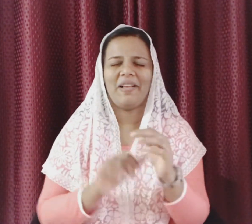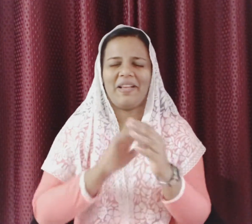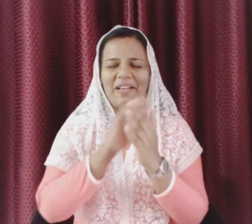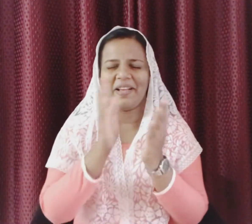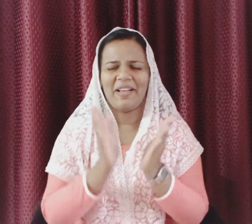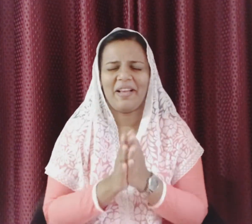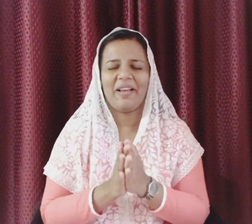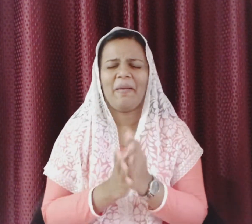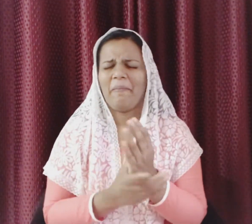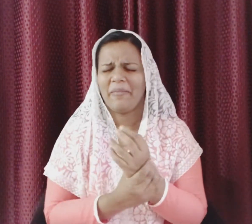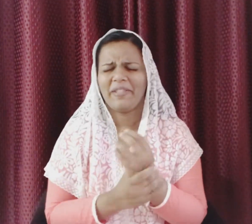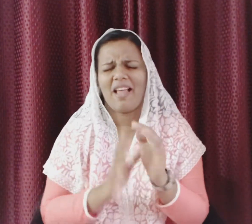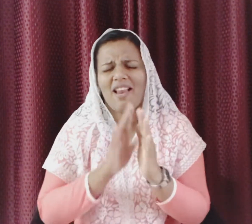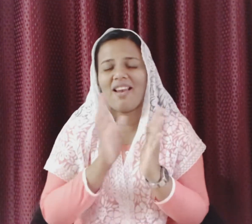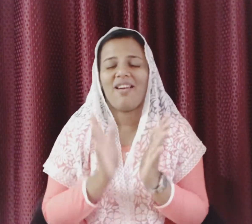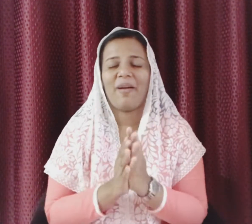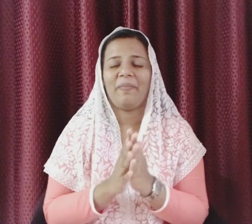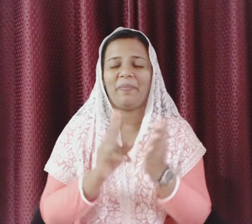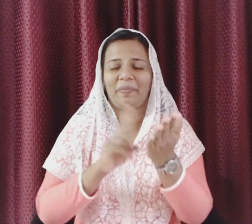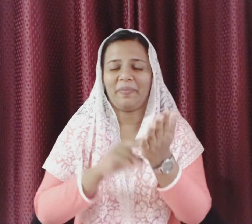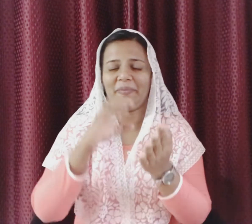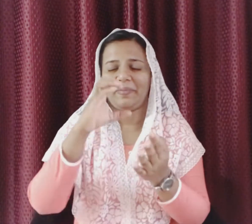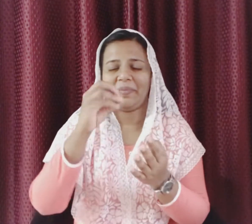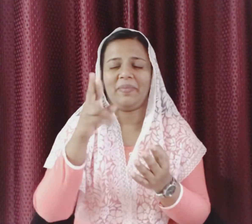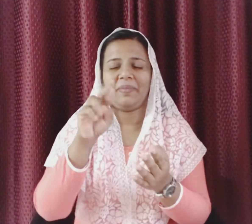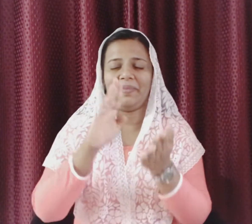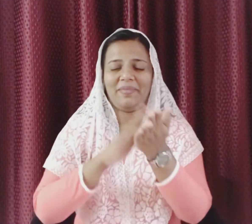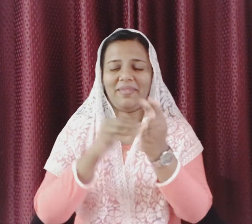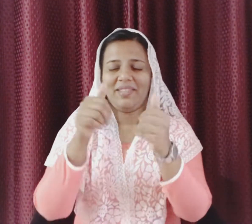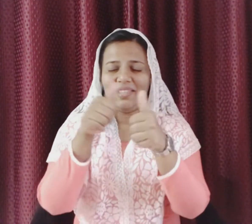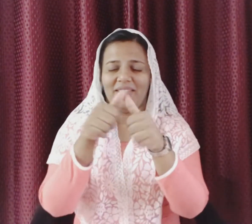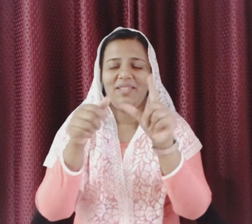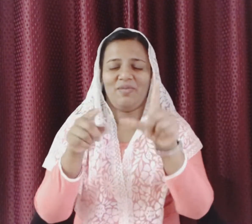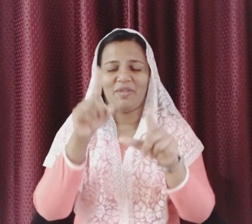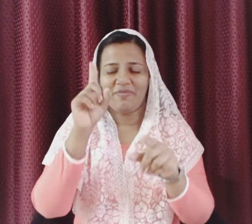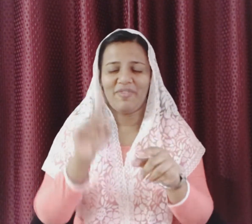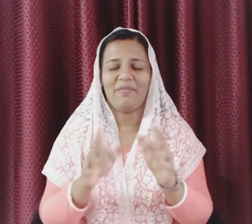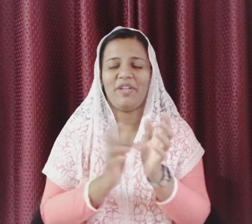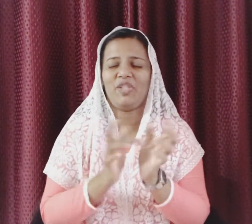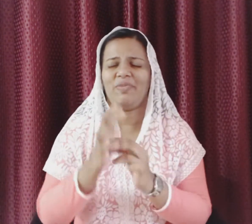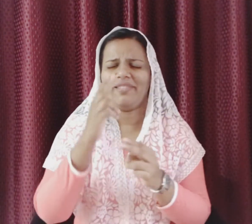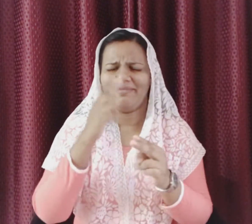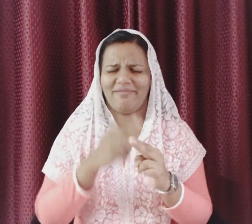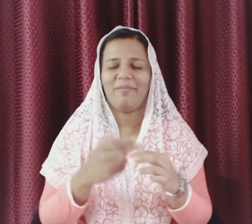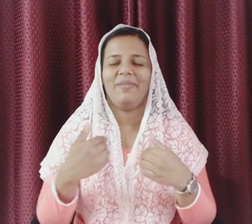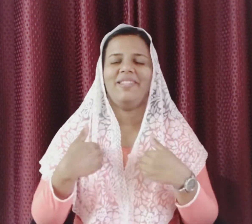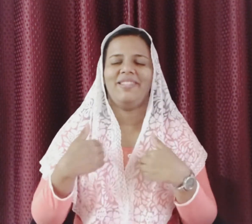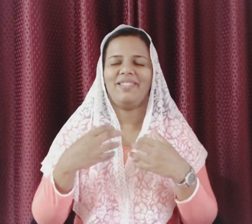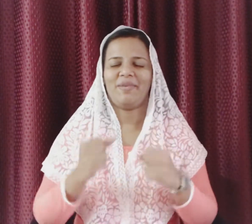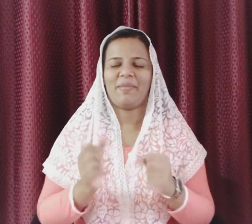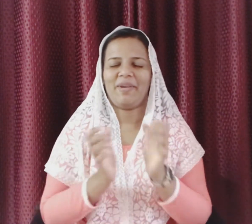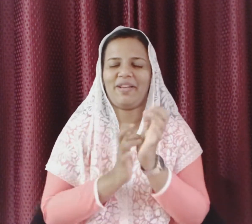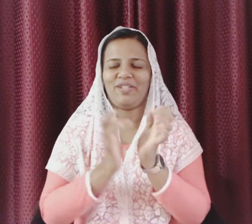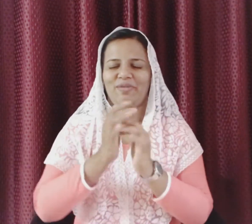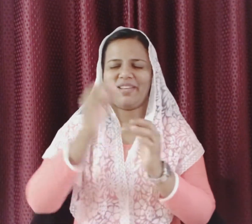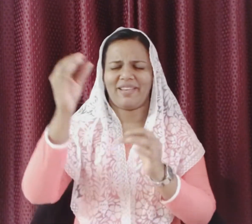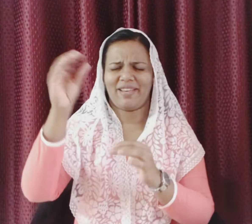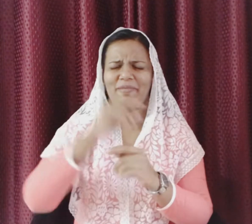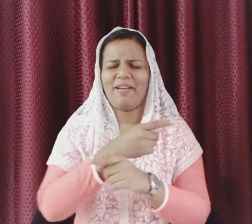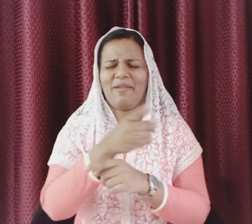ബ്ലഡ് ഷുഗറിൻ്റെ ലെവലുകൾ യേശുവിൻ്റെ നാമത്തിൽ നോർമലായിത്തീരട്ടെ, യേശുവിൻ്റെ നാമത്തിൽ നോർമലായിത്തീരട്ടെ. ദൈവത്തിൻ്റെ കൃപ കൊണ്ട് തൻ്റെ കുഞ്ഞുങ്ങൾ